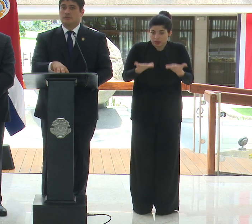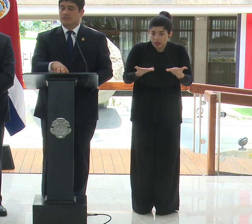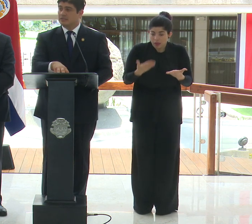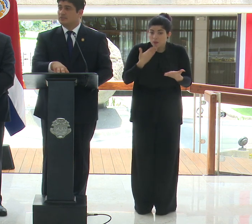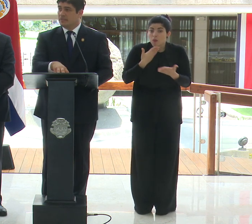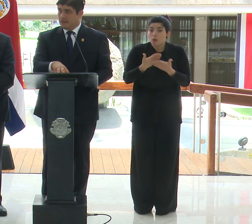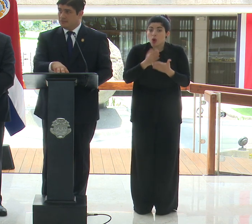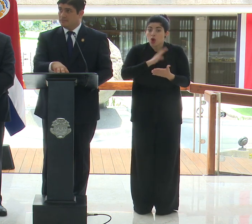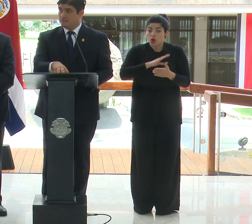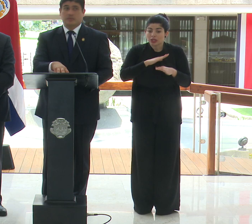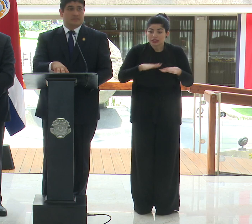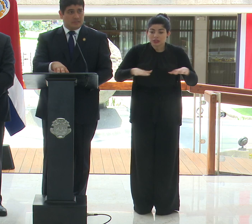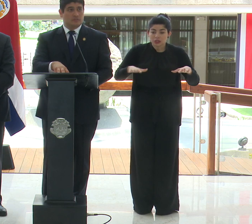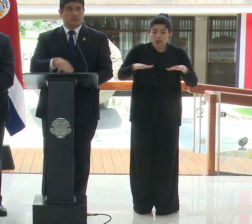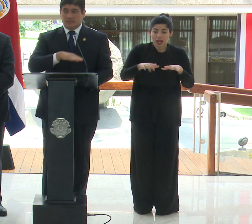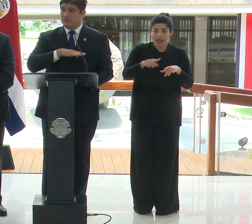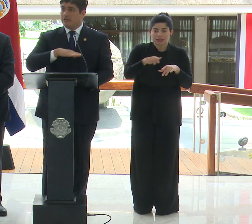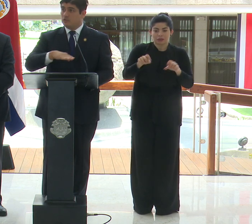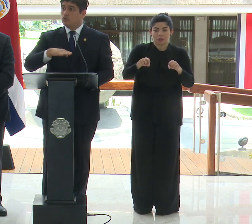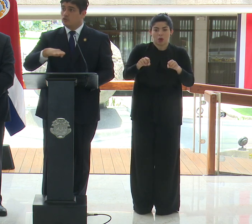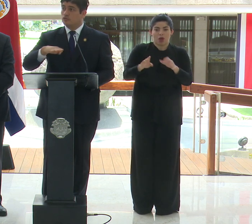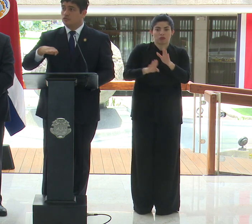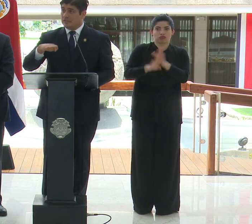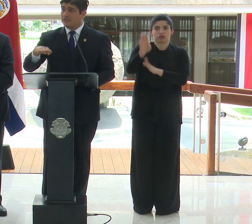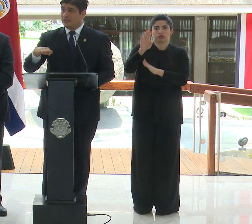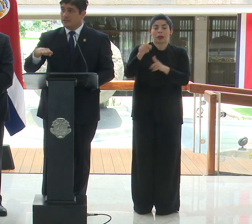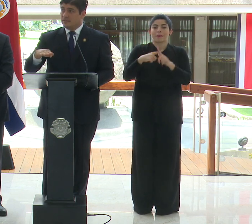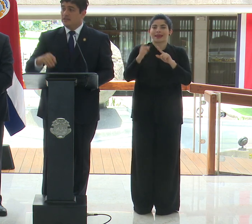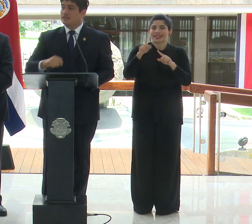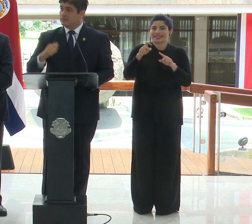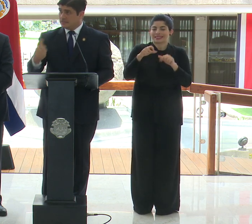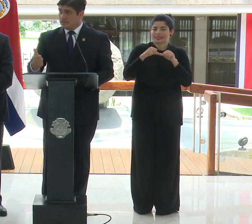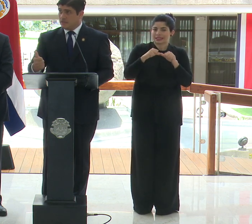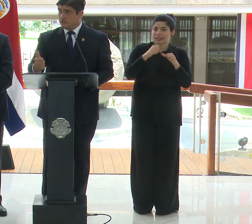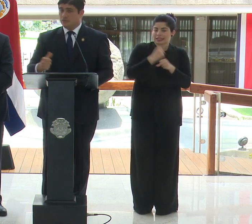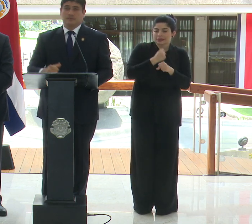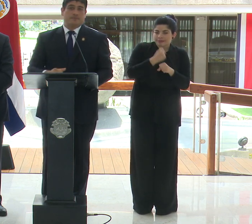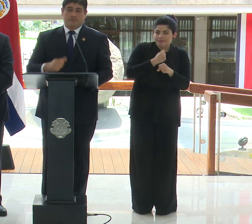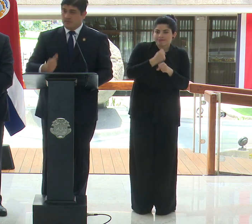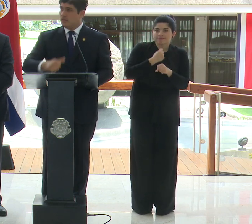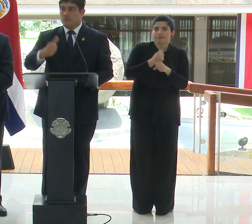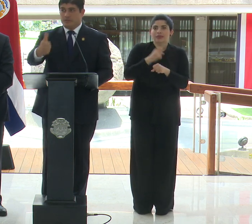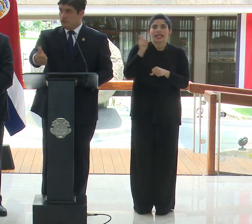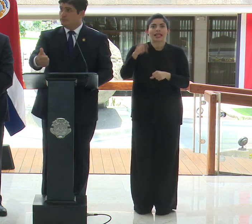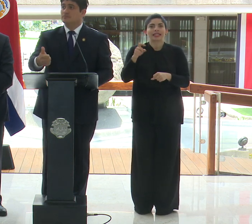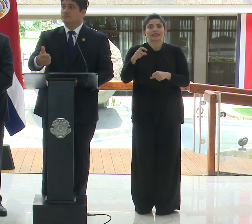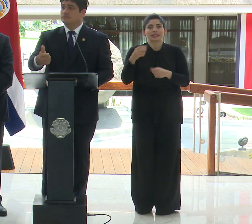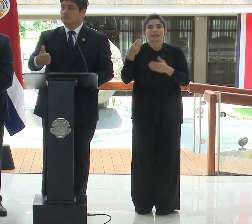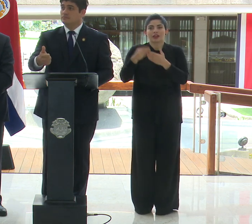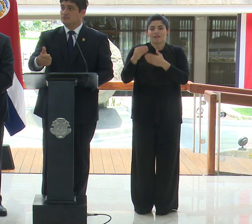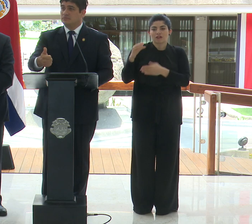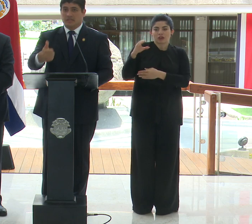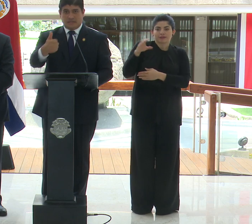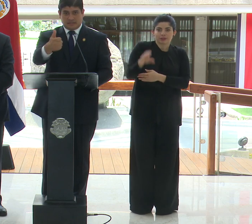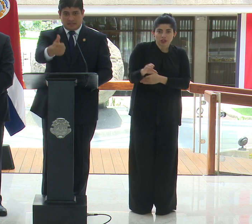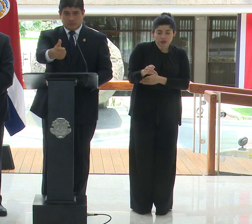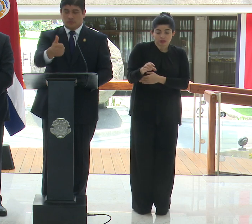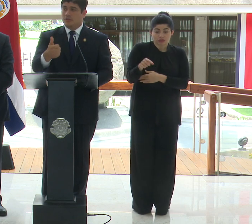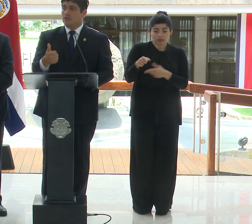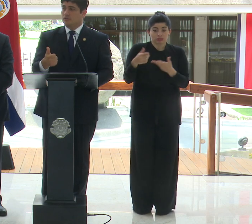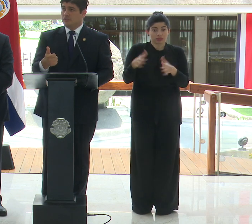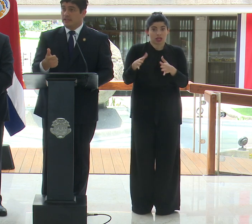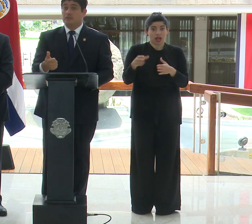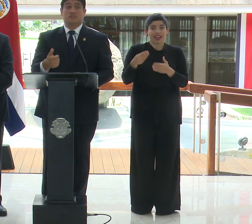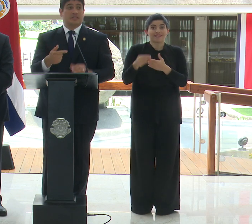podemos hacer despegar. Pero necesitamos seguir trabajando con constancia. Necesitamos inversión, y ahí